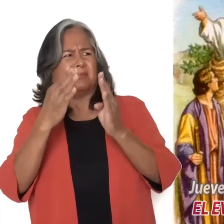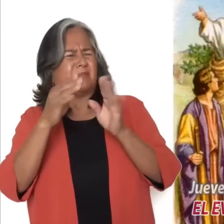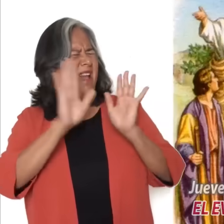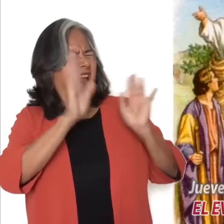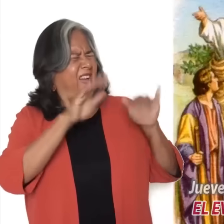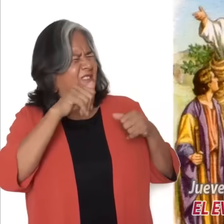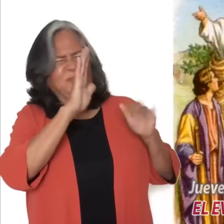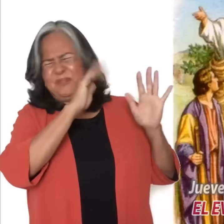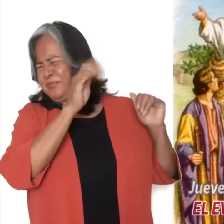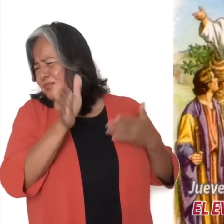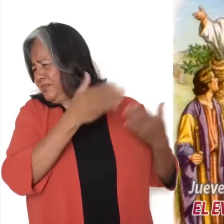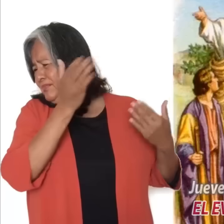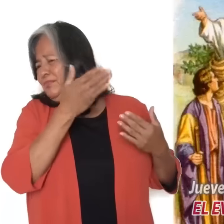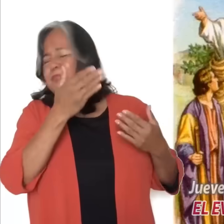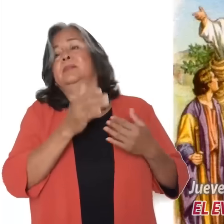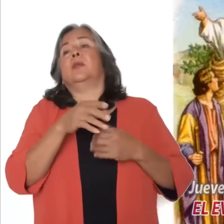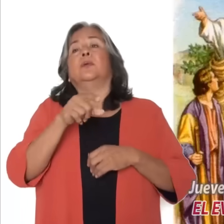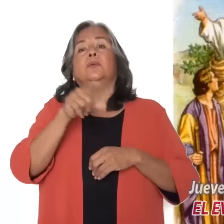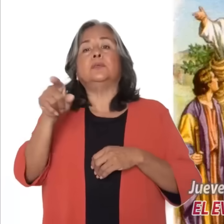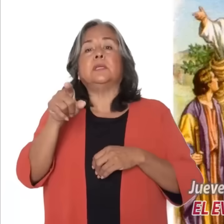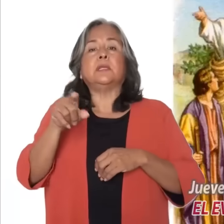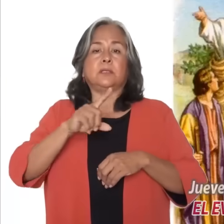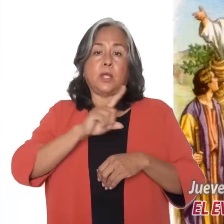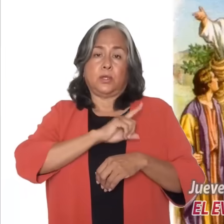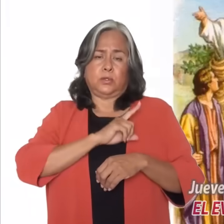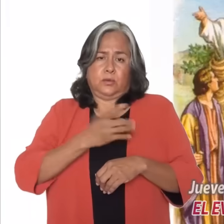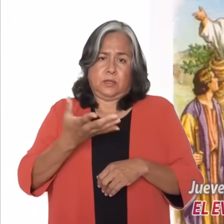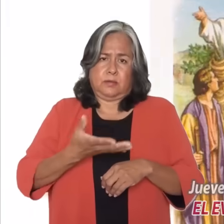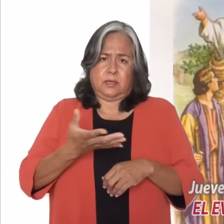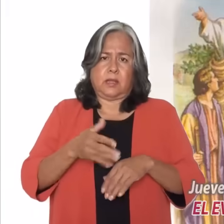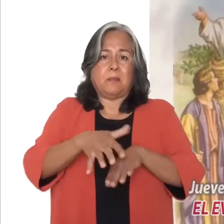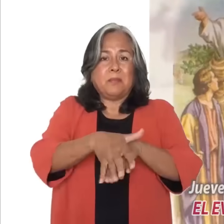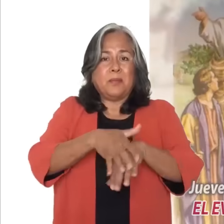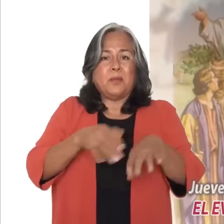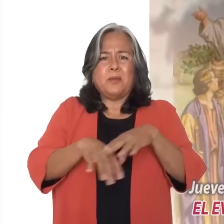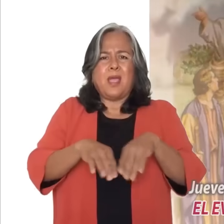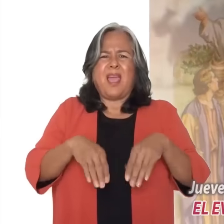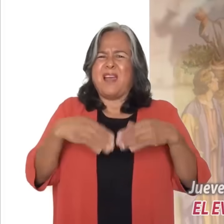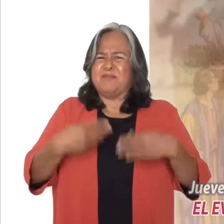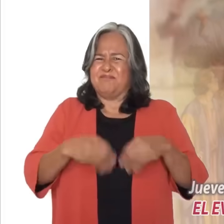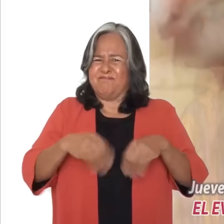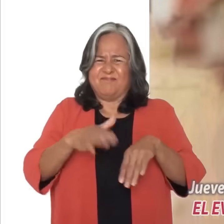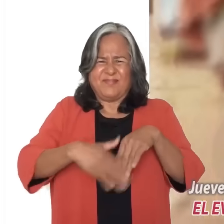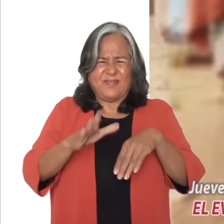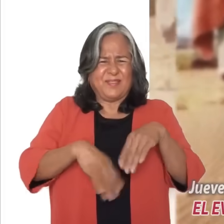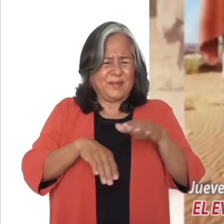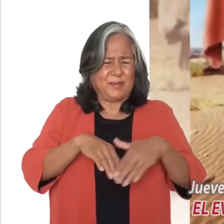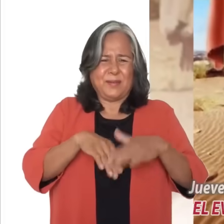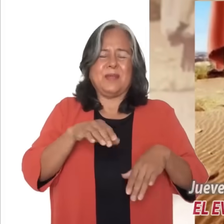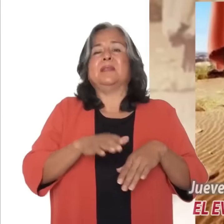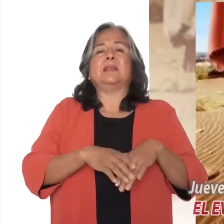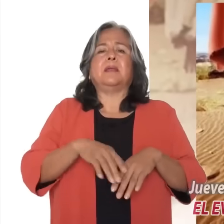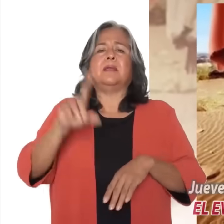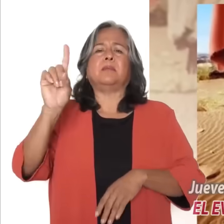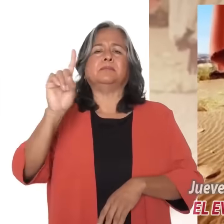salir de aquella casa o de aquella ciudad, sacúdanse el polvo de los pies. Yo les aseguro que el